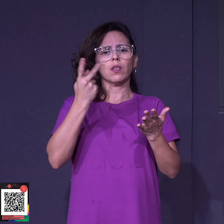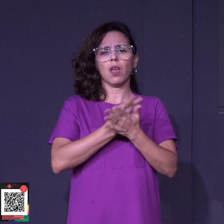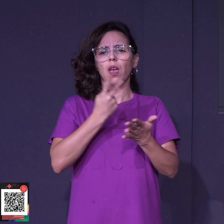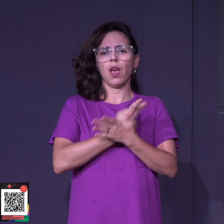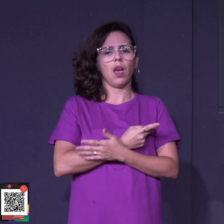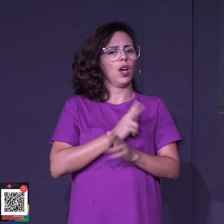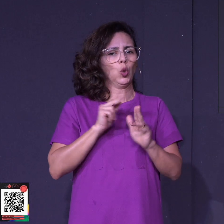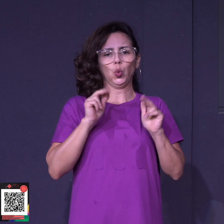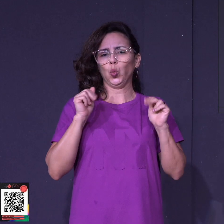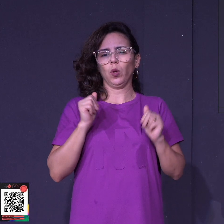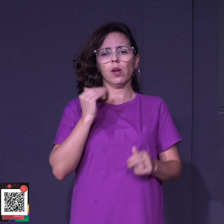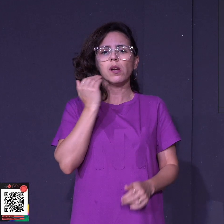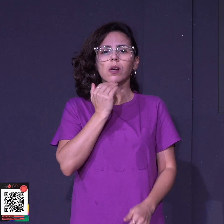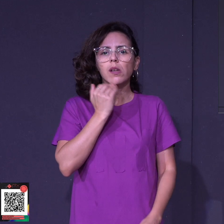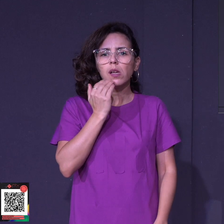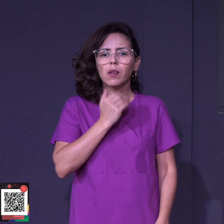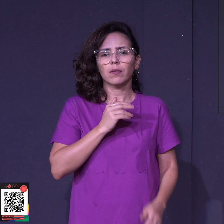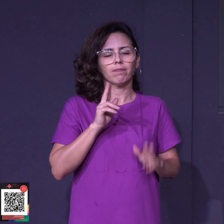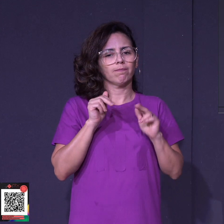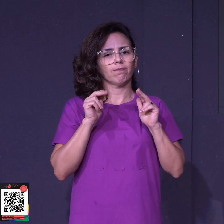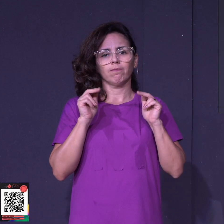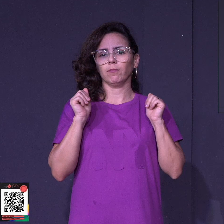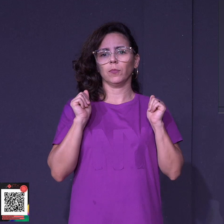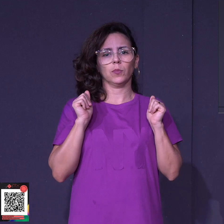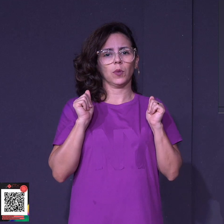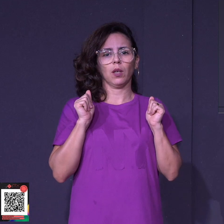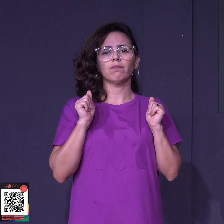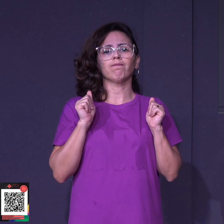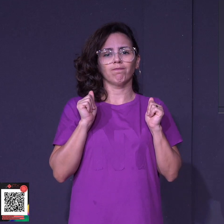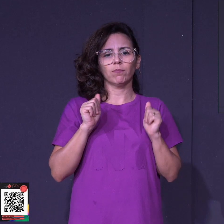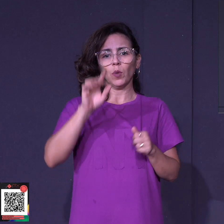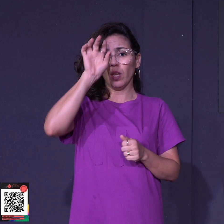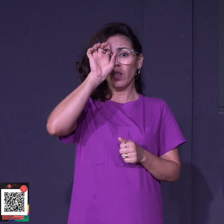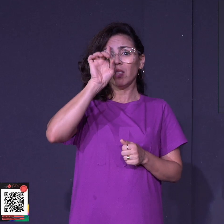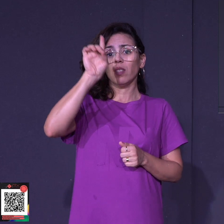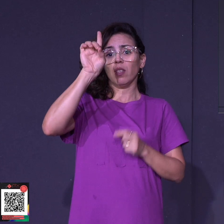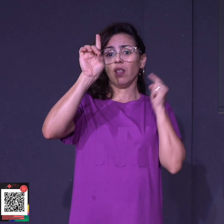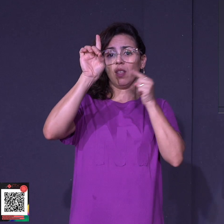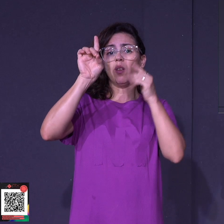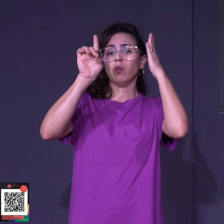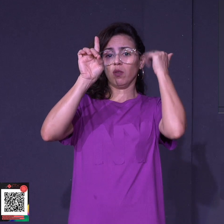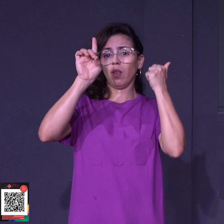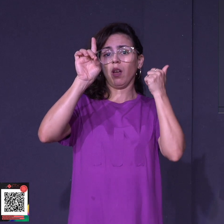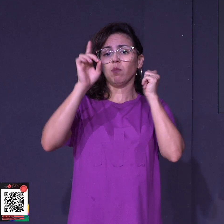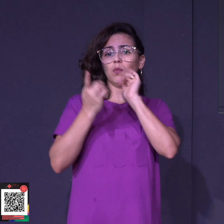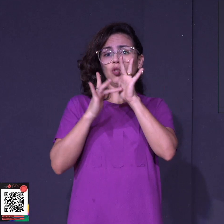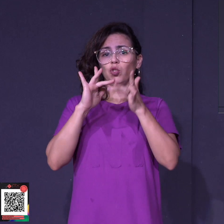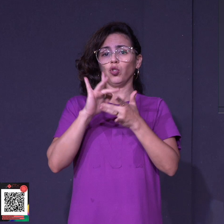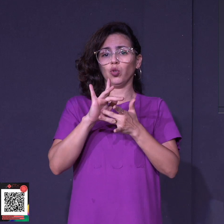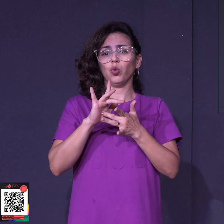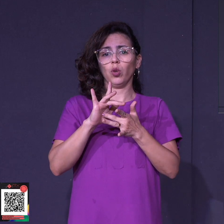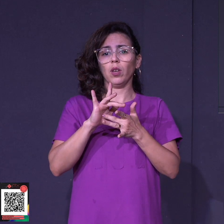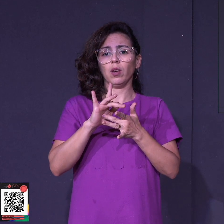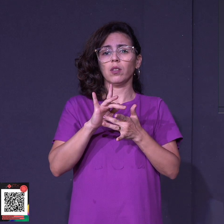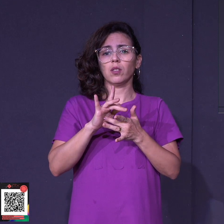E como juiz, Ele tanto restaura e ajuda os aflitos, como pune justamente os transgressores,